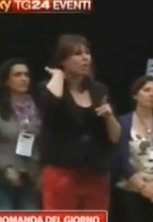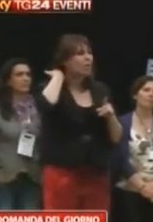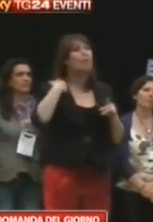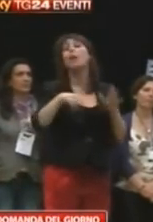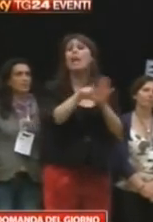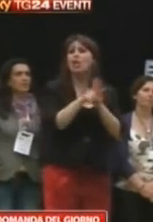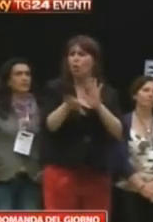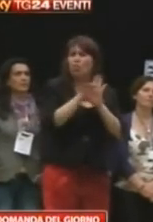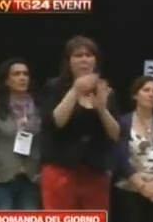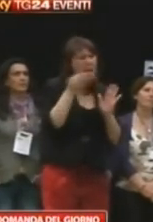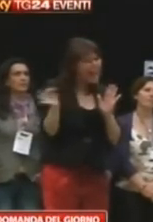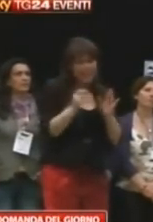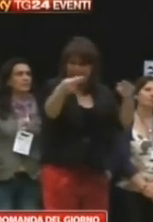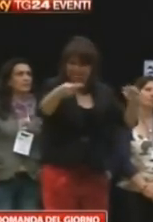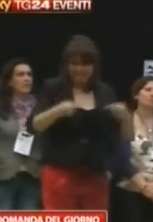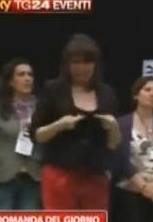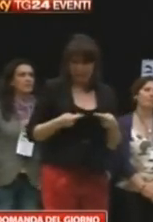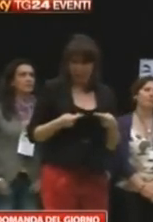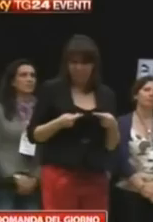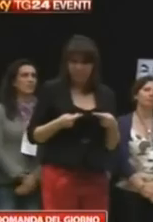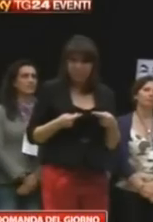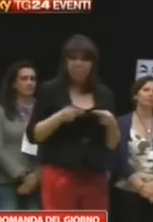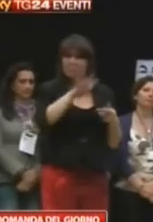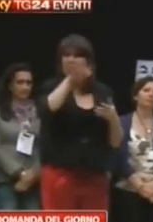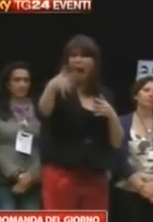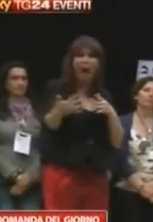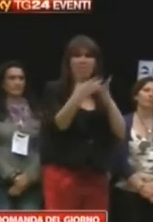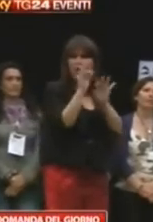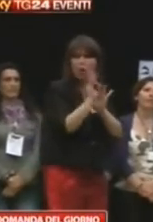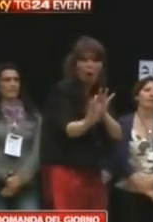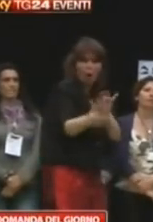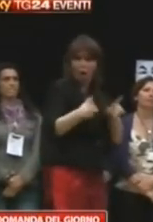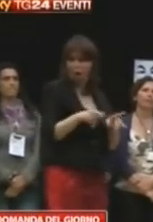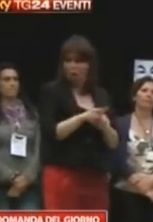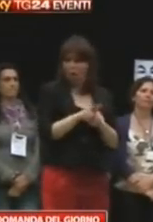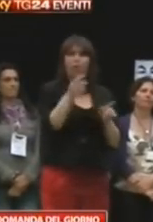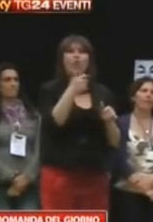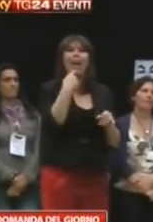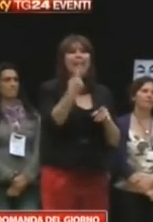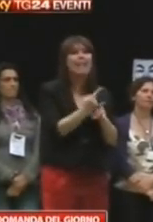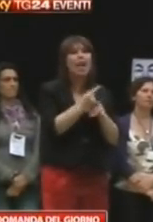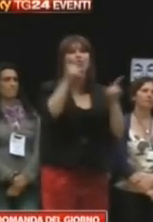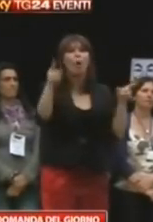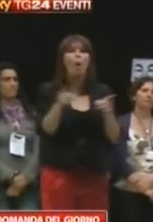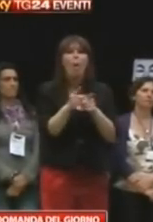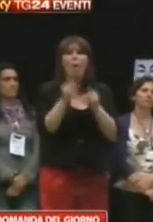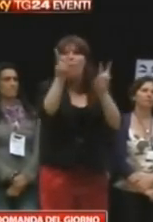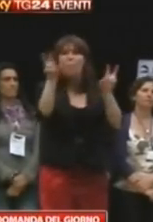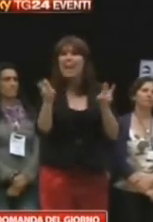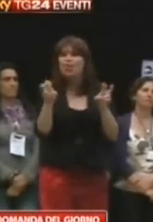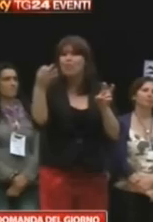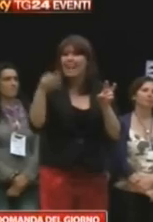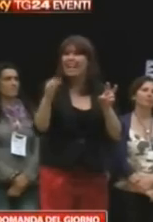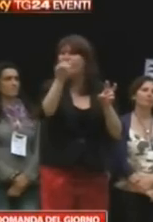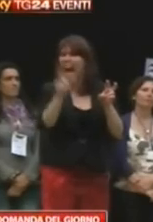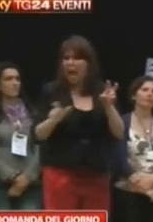una bellissima legge costituzionale, cosa che non hanno fatto questi cialtroni. Che hanno fatto il pregiudicatellum, l'hanno chiamato